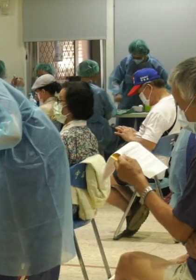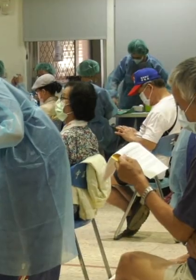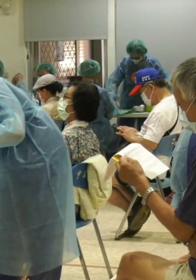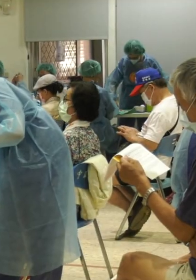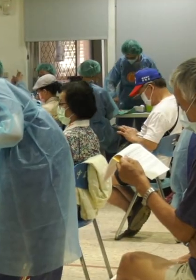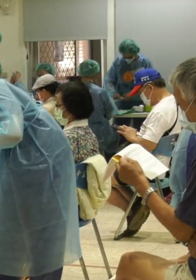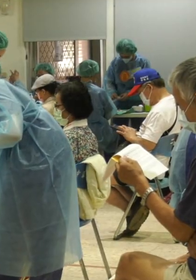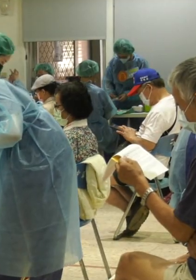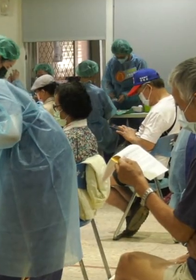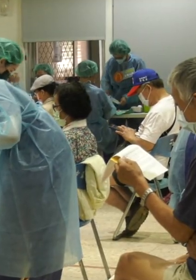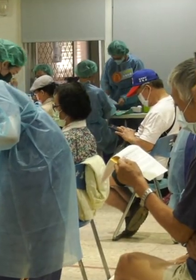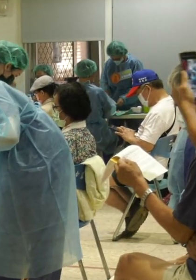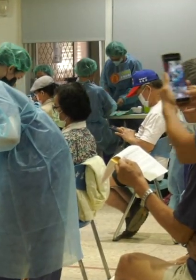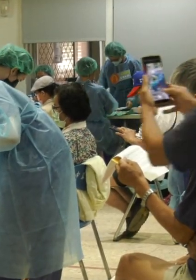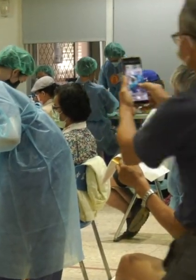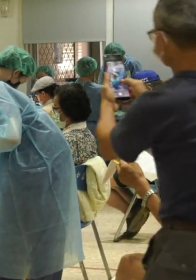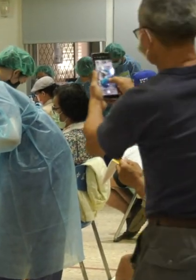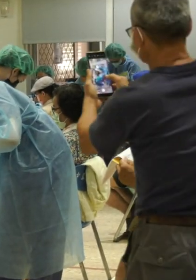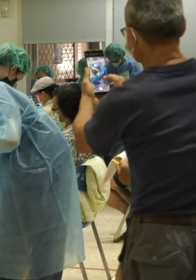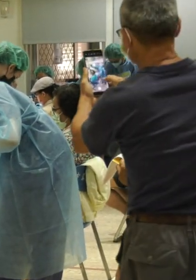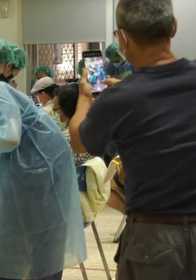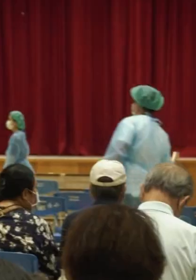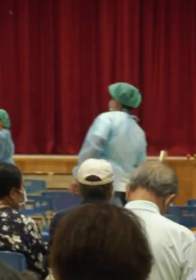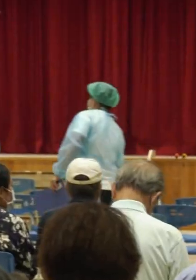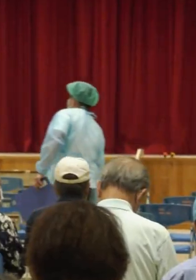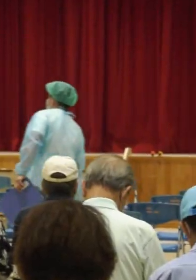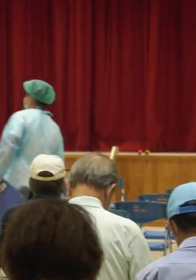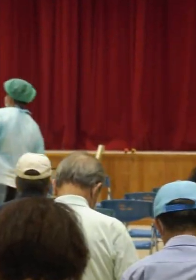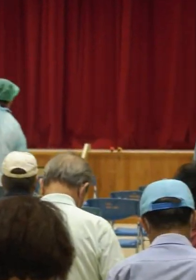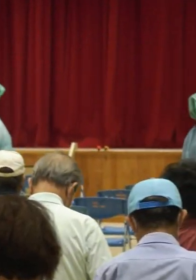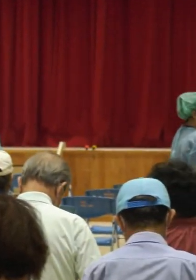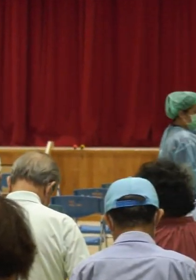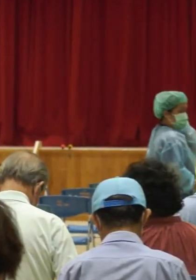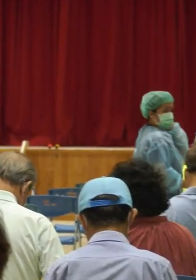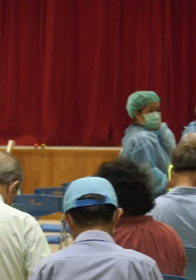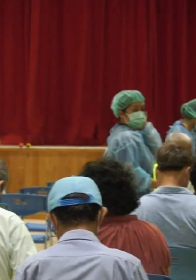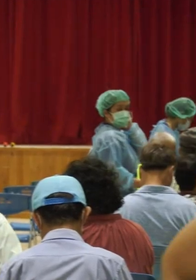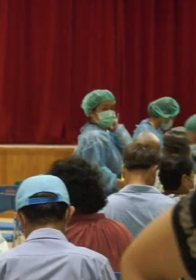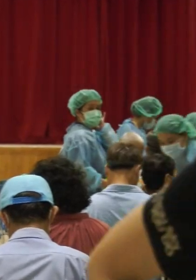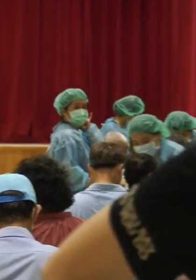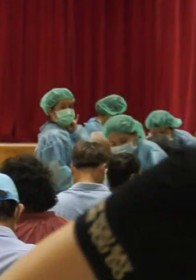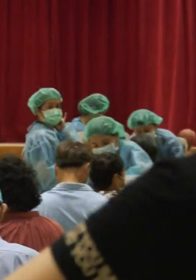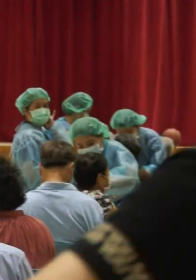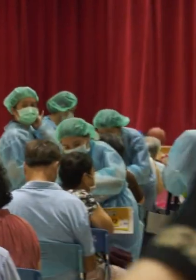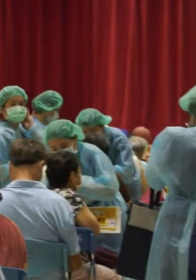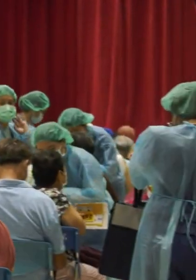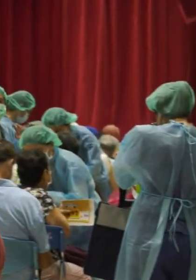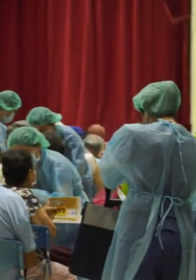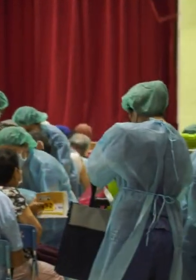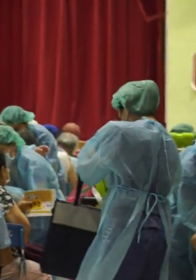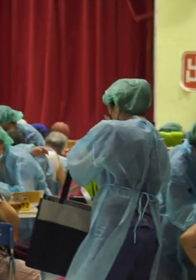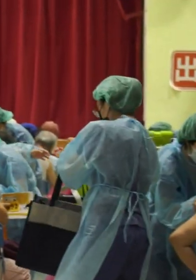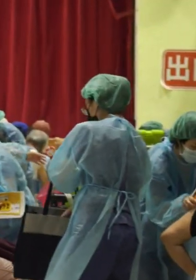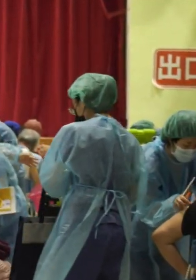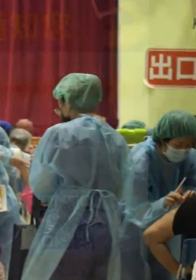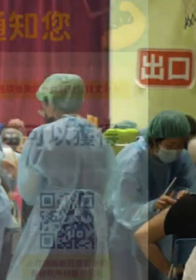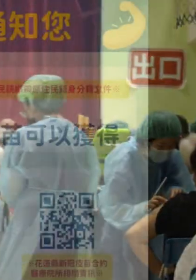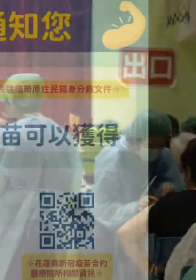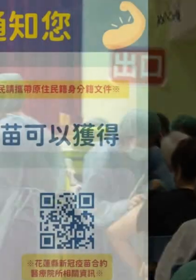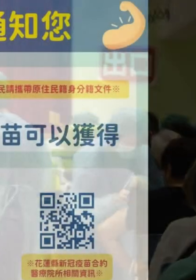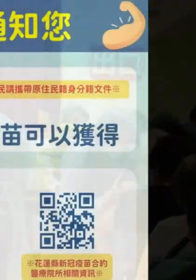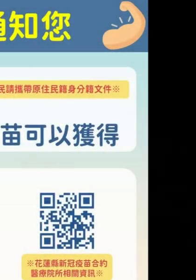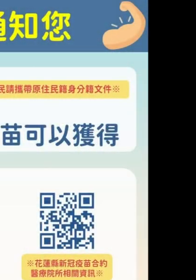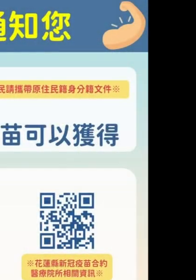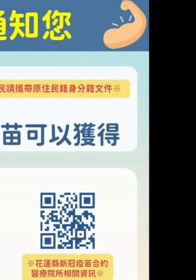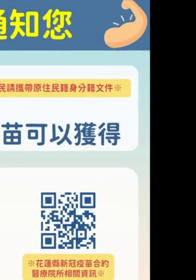500元礼券和接种送2剂快筛试剂。花莲长辈接种总共可拿1000元礼券和2剂快筛剂。花莲加码送500元礼券即